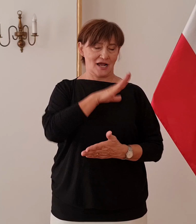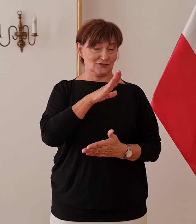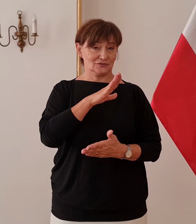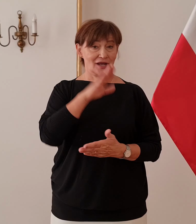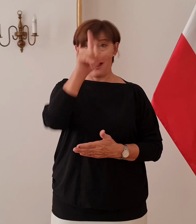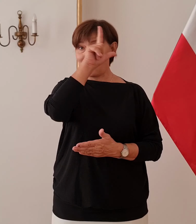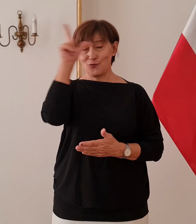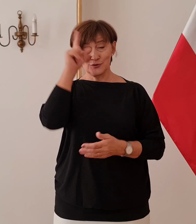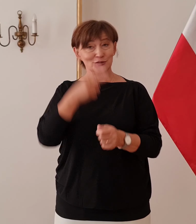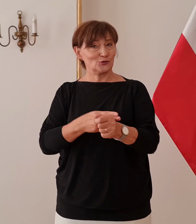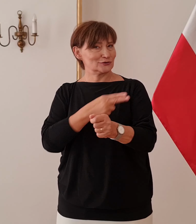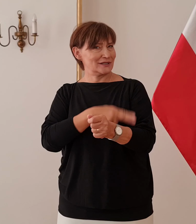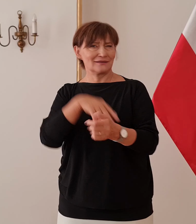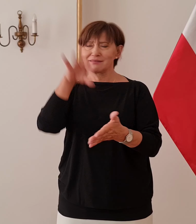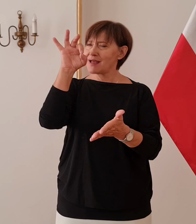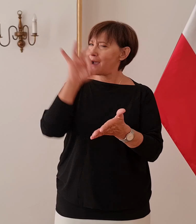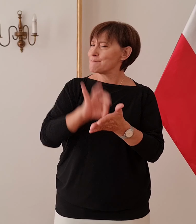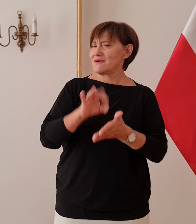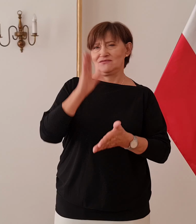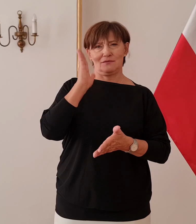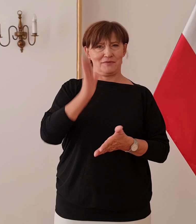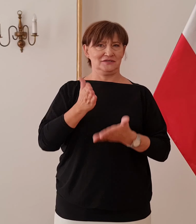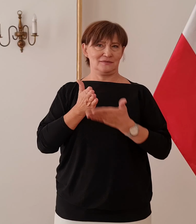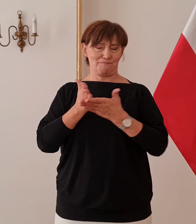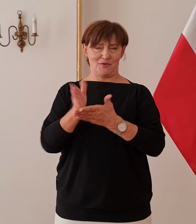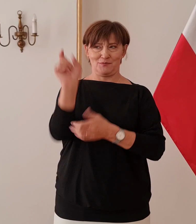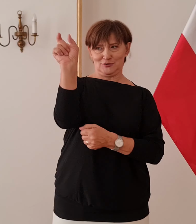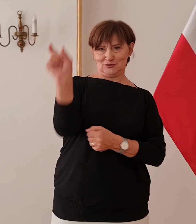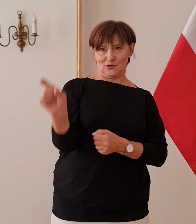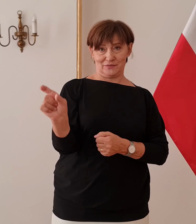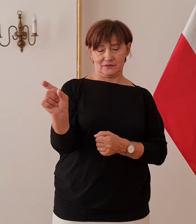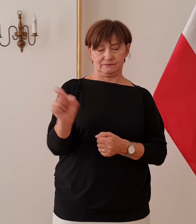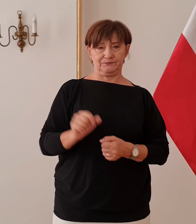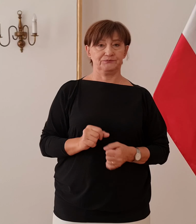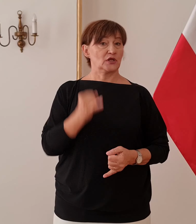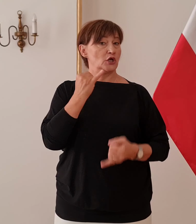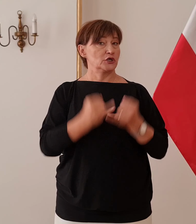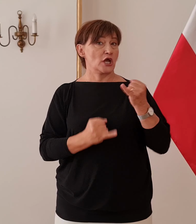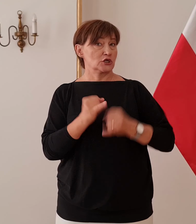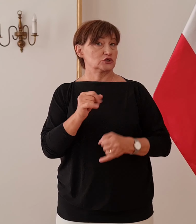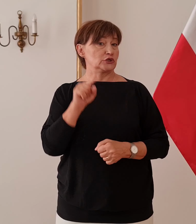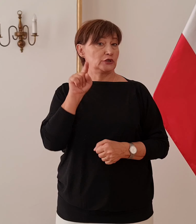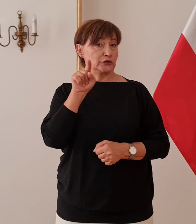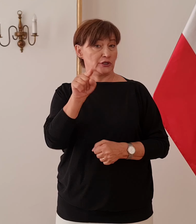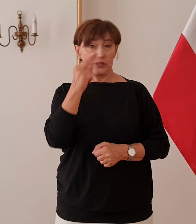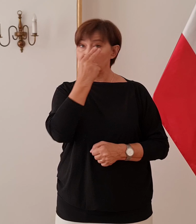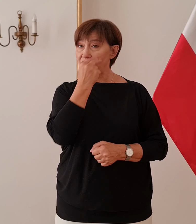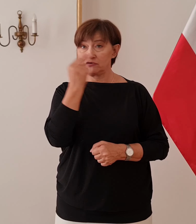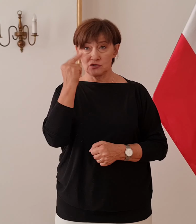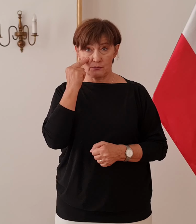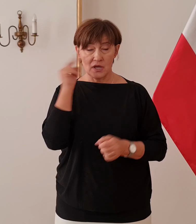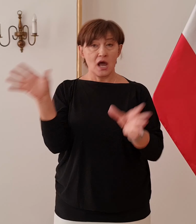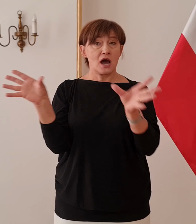Jeśli jesteś niewidomy, pomaga Ci pies przewodnik,